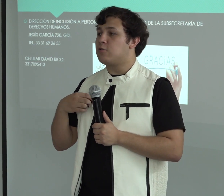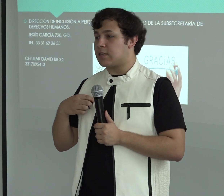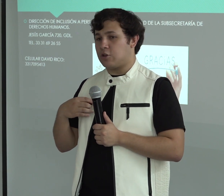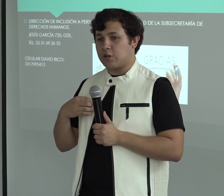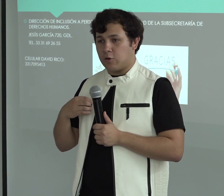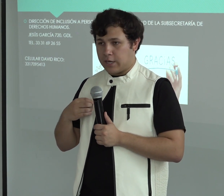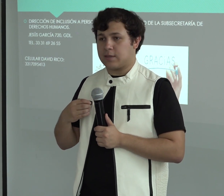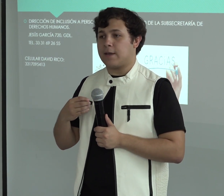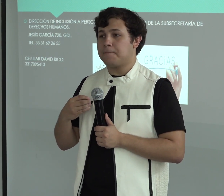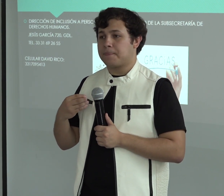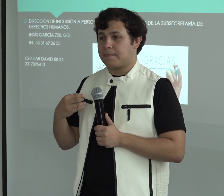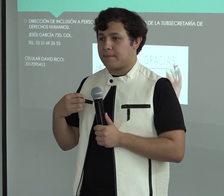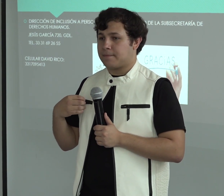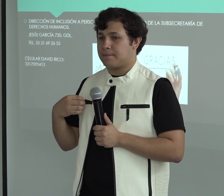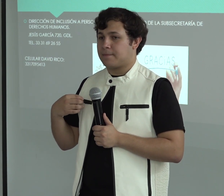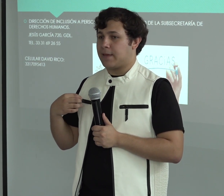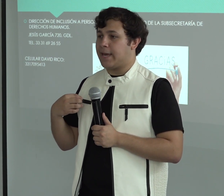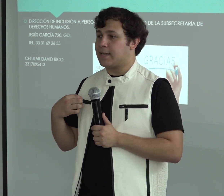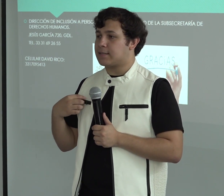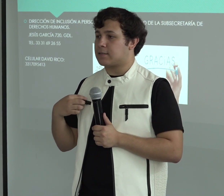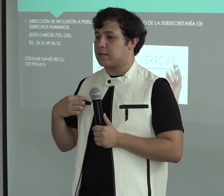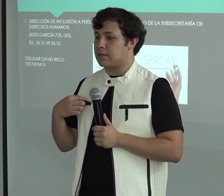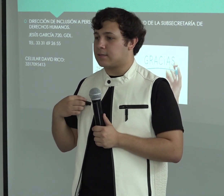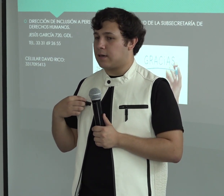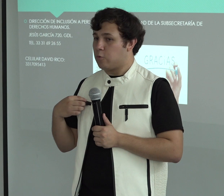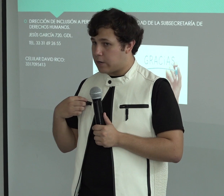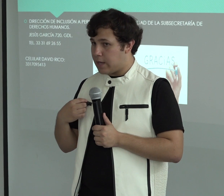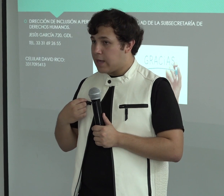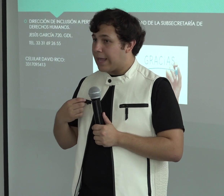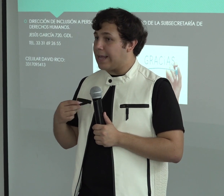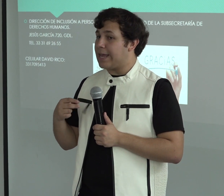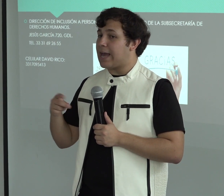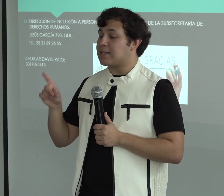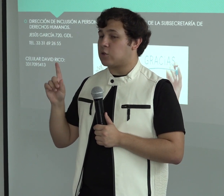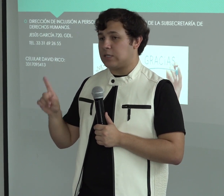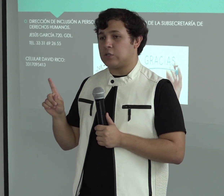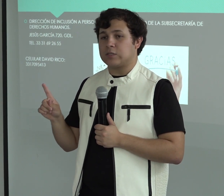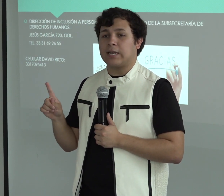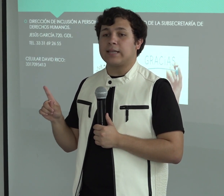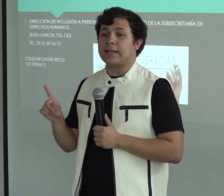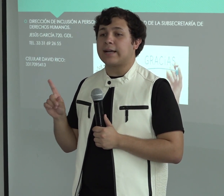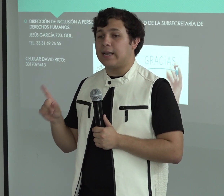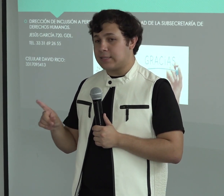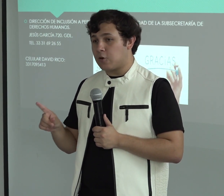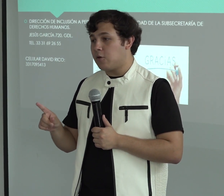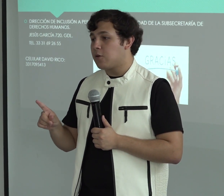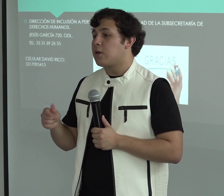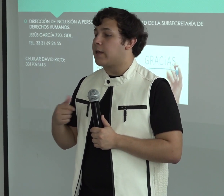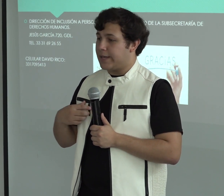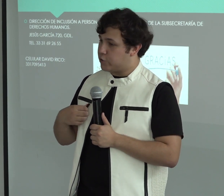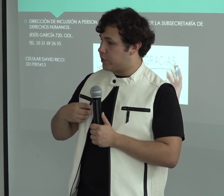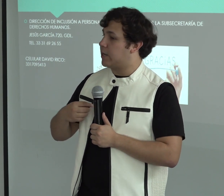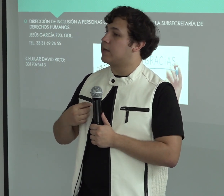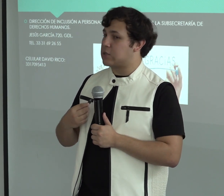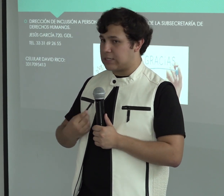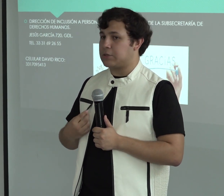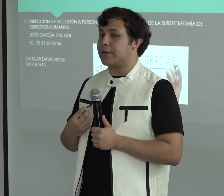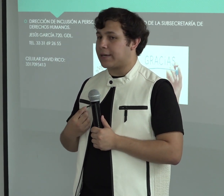Educación Incluyente es una, y Asociación Silente de Jalisco es otra asociación que